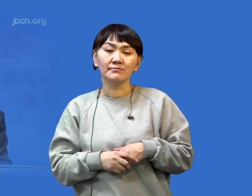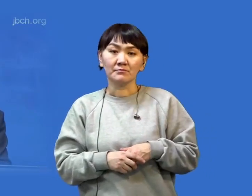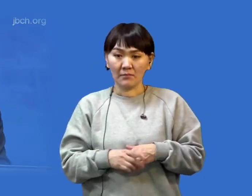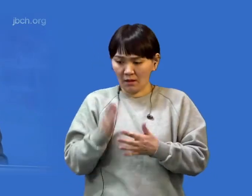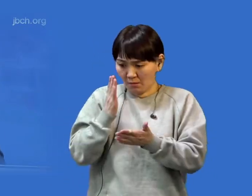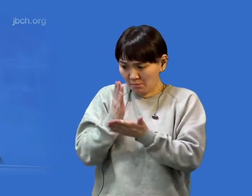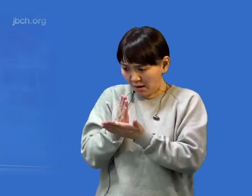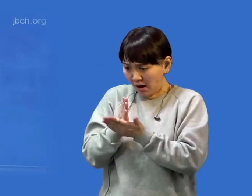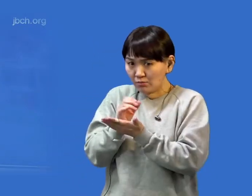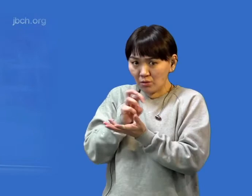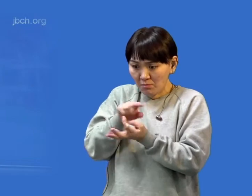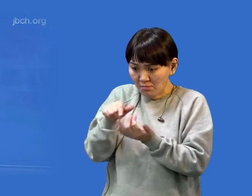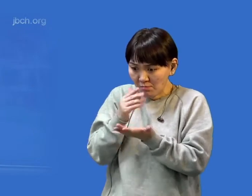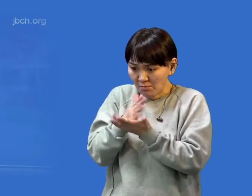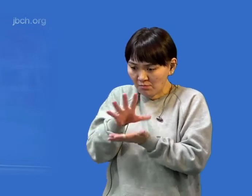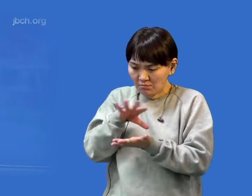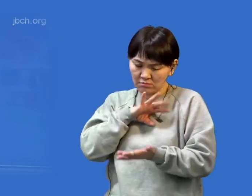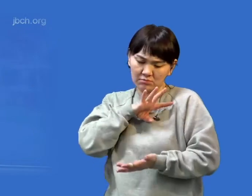Бага юмд сэтгэл хангалуун бай.